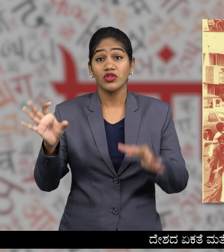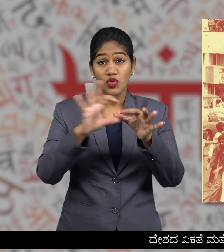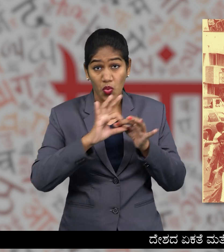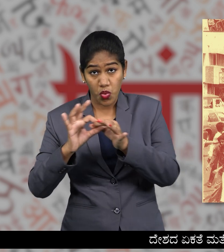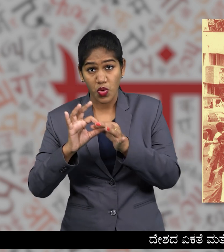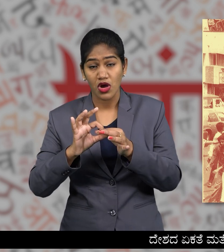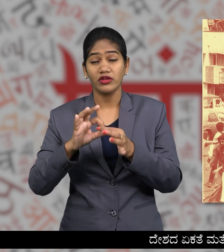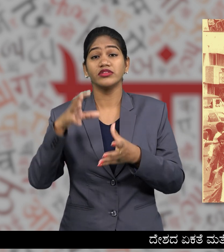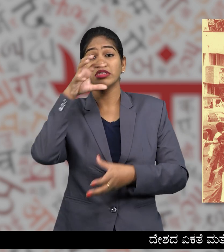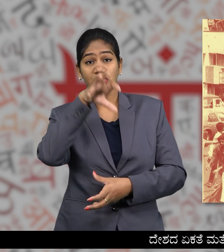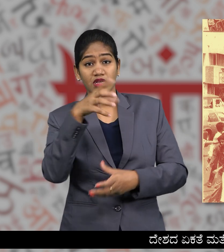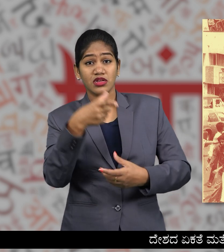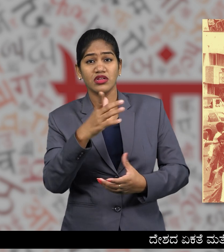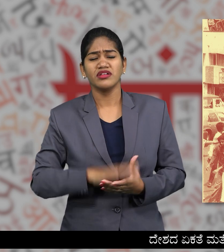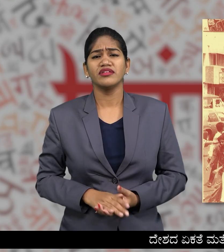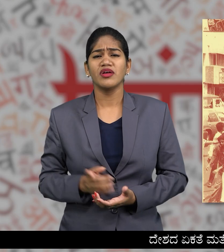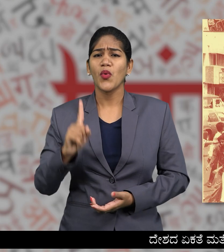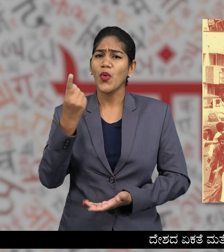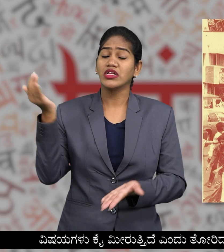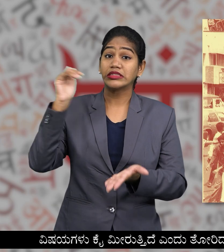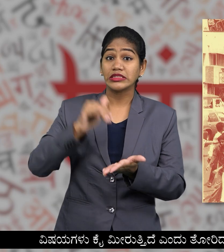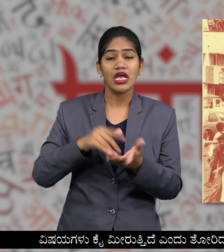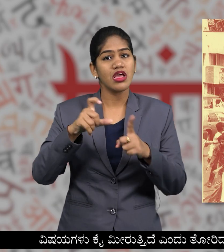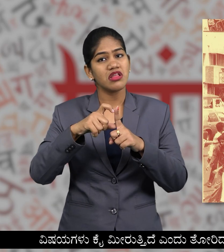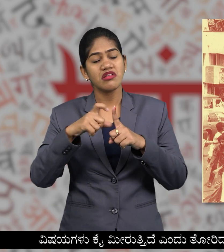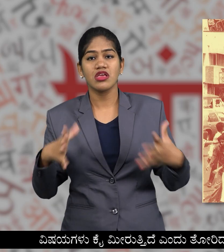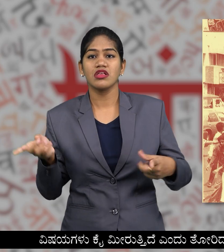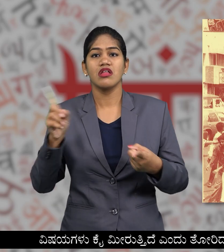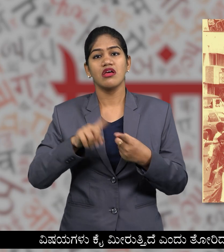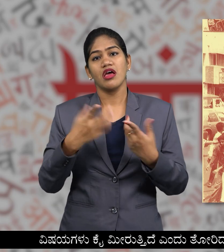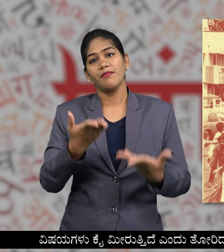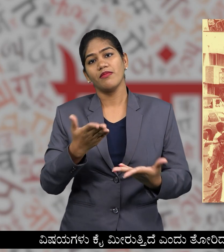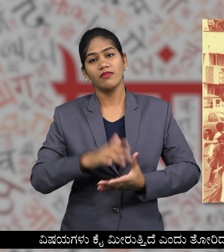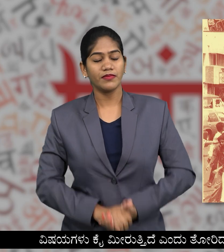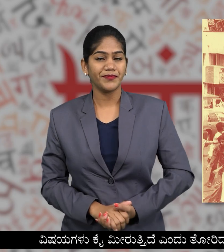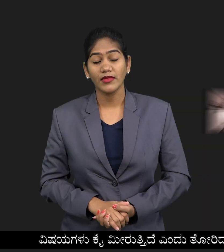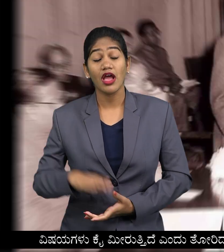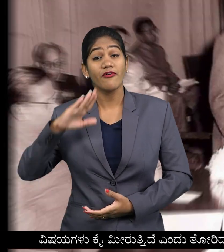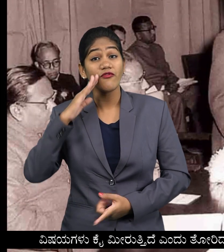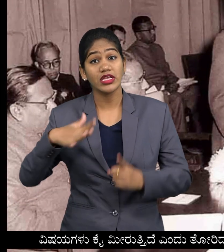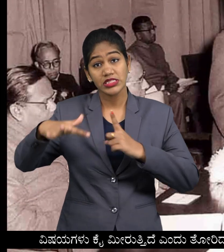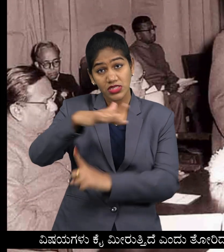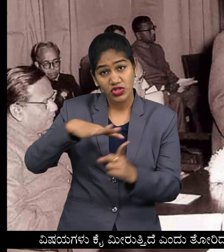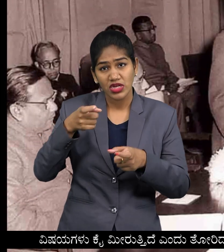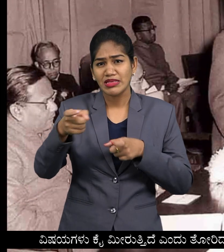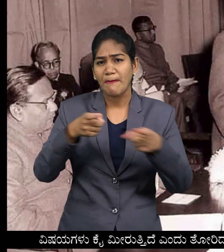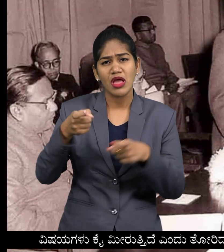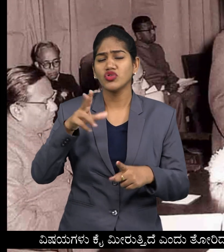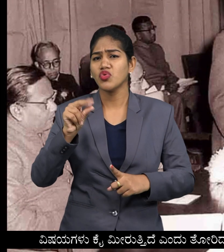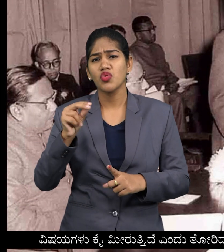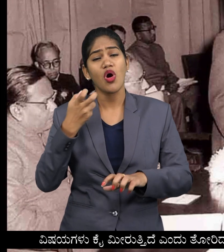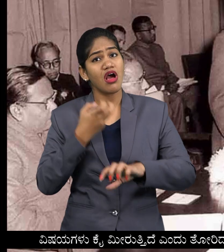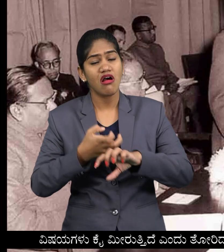ದೇಶದ ಏಕತೆ ಮತ್ತೊಮ್ಮೆ ಅಪಾಯದಲ್ಲಿದೆ, ವಿಷಯಗಳು ಕೈಮೀರುತ್ತಿದೆ ಎಂದು ತೋರಿದಾಗ